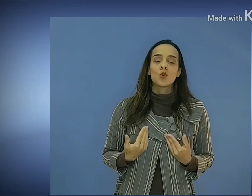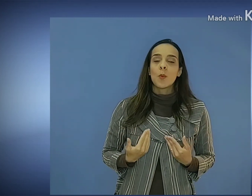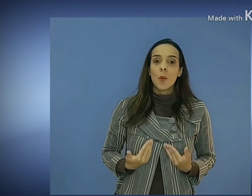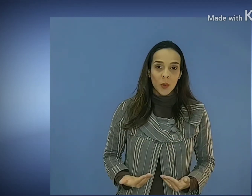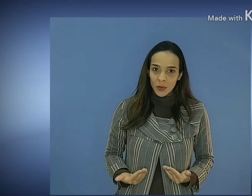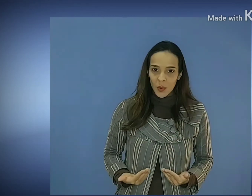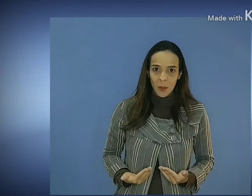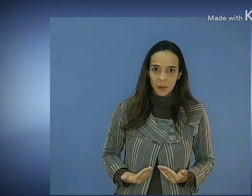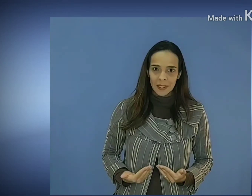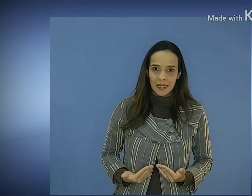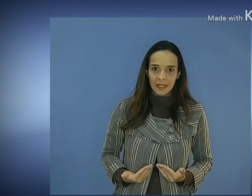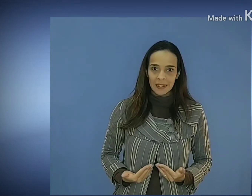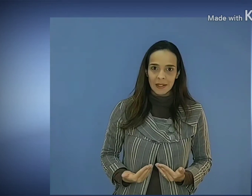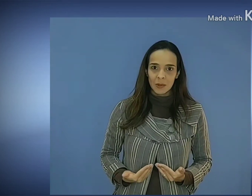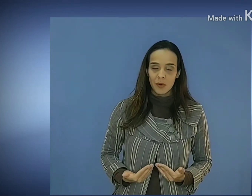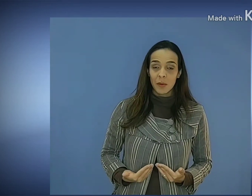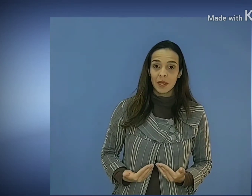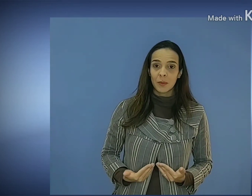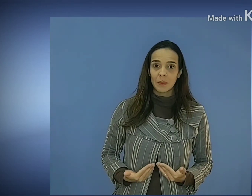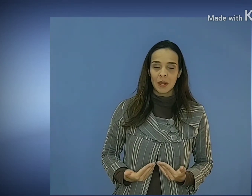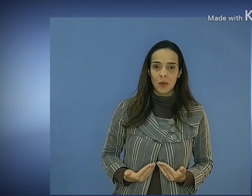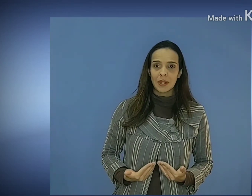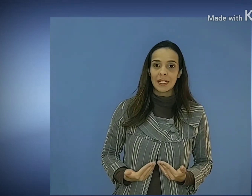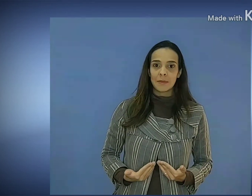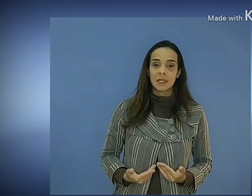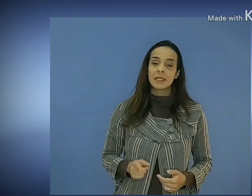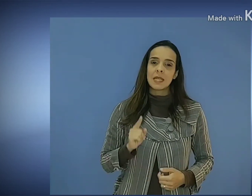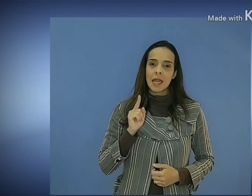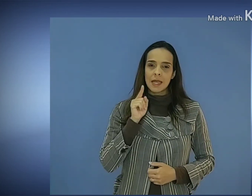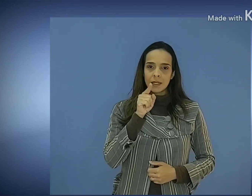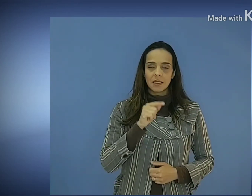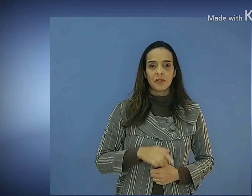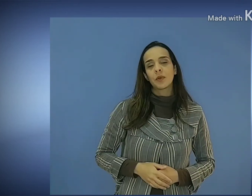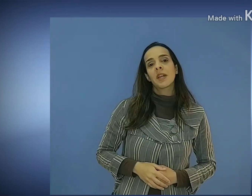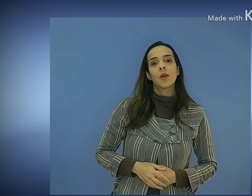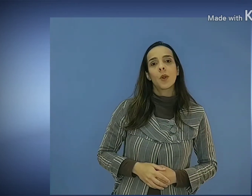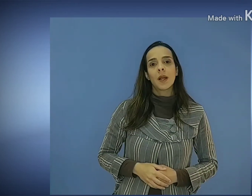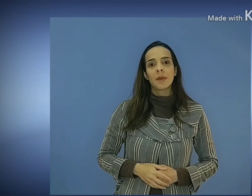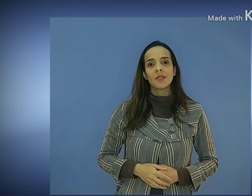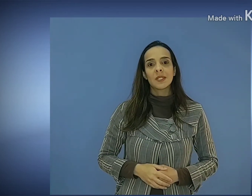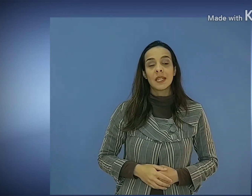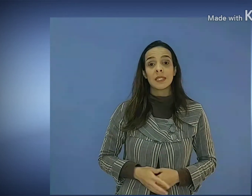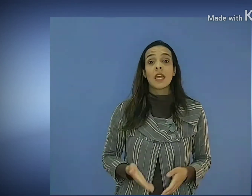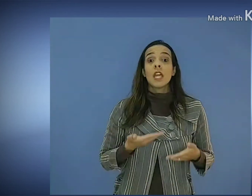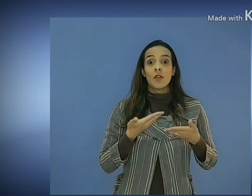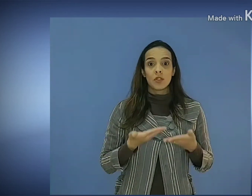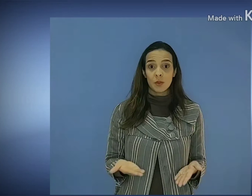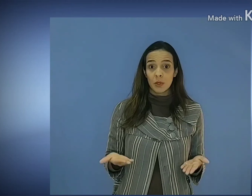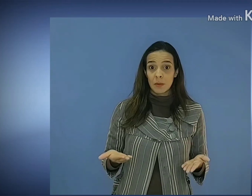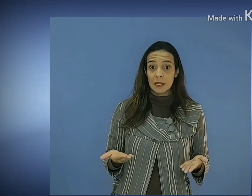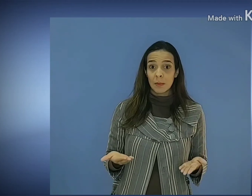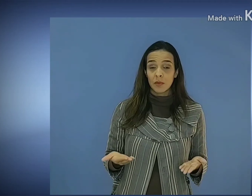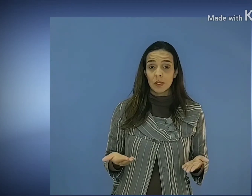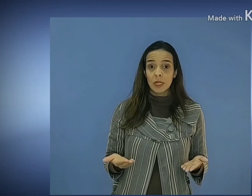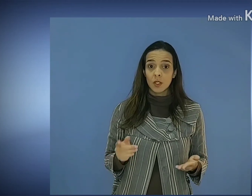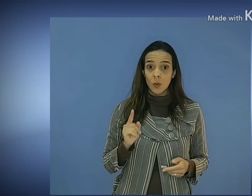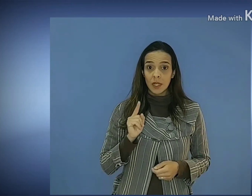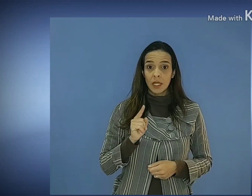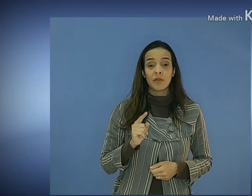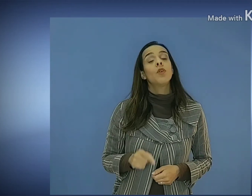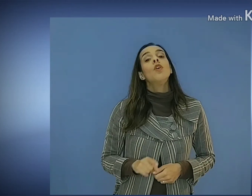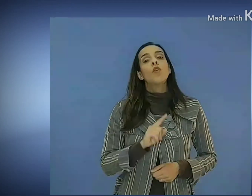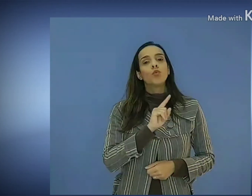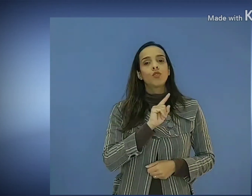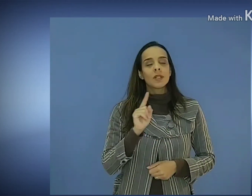Esse é um uso muito comum do alfabeto manual na Libras. E é esse desafio que eu quero colocar para vocês. Eu vou disponibilizar para vocês